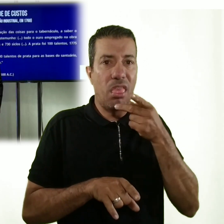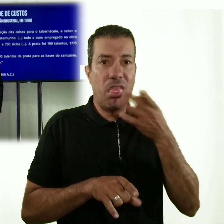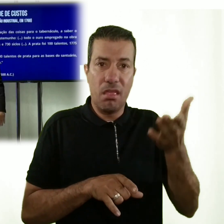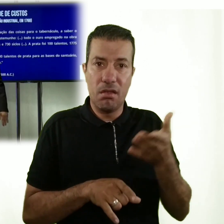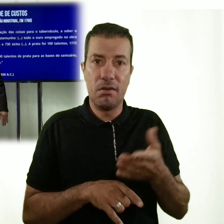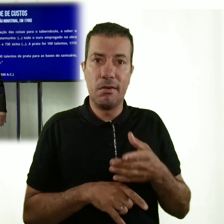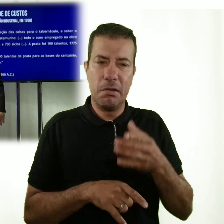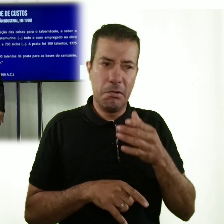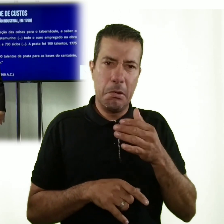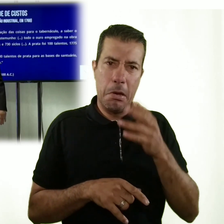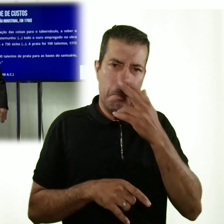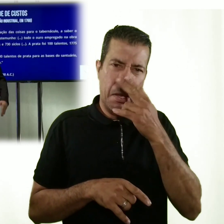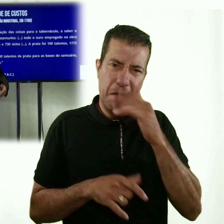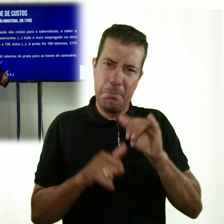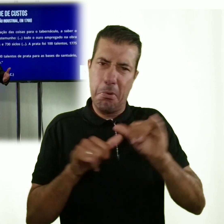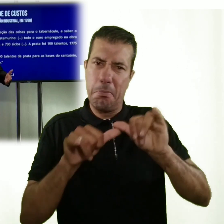bobagem.